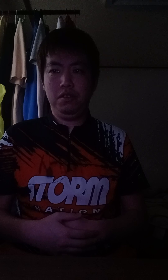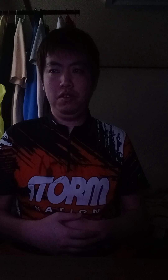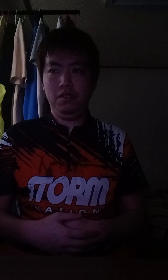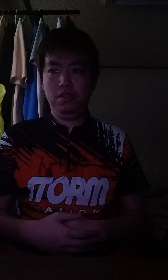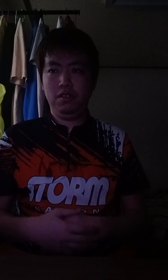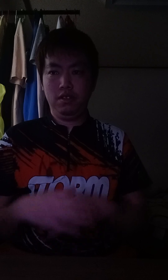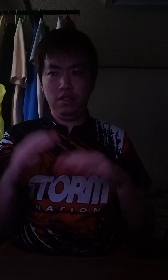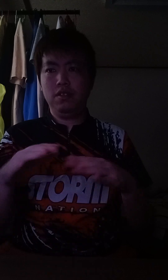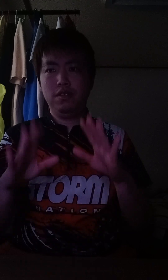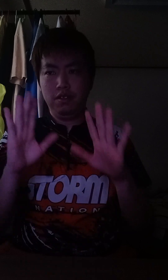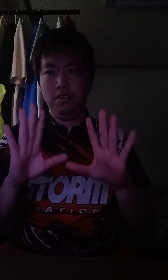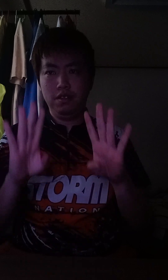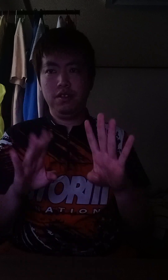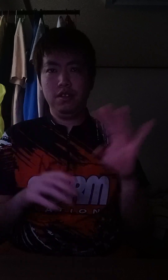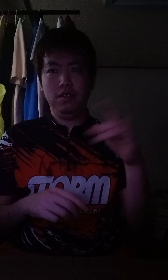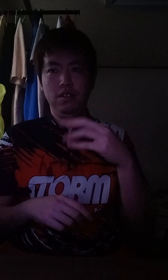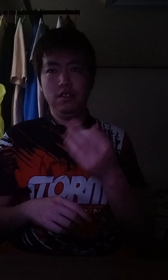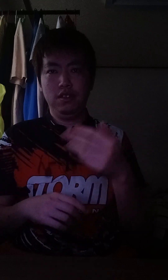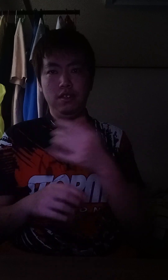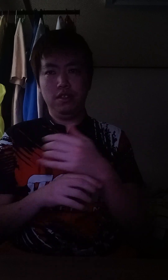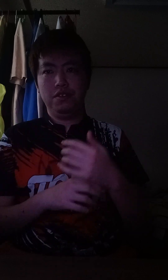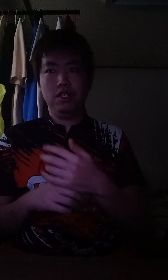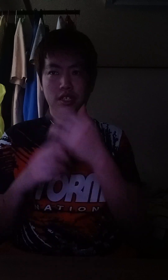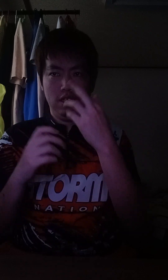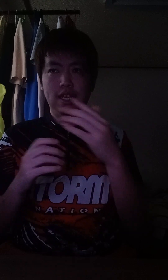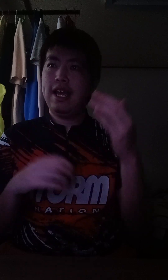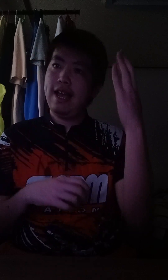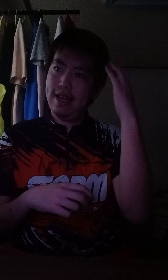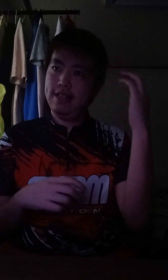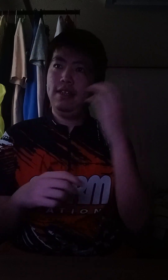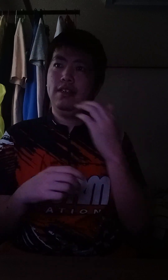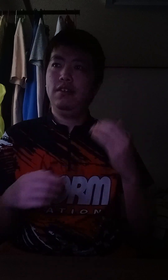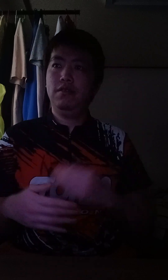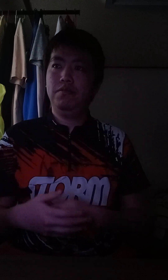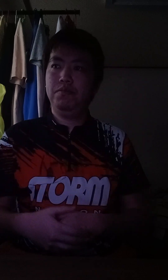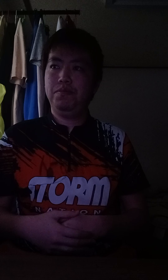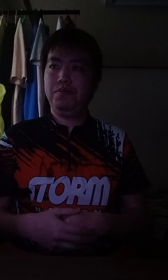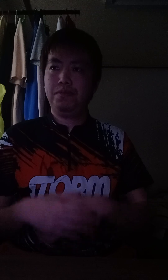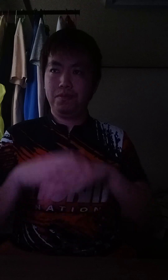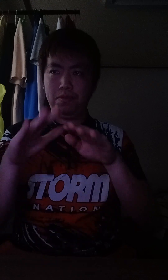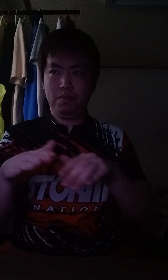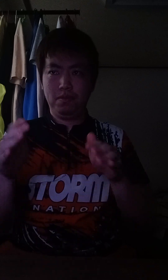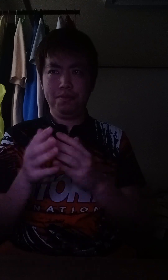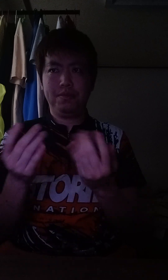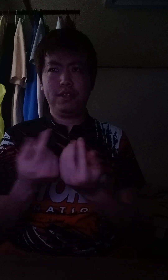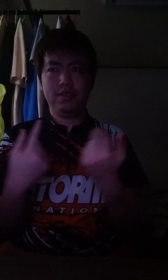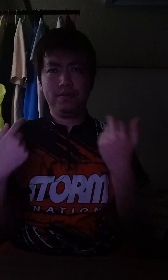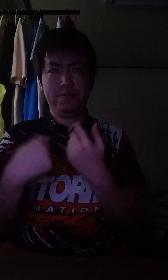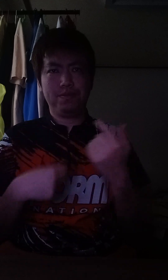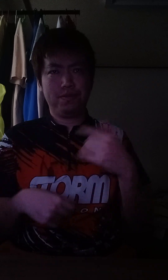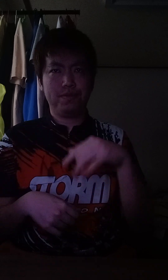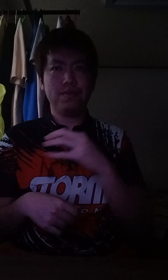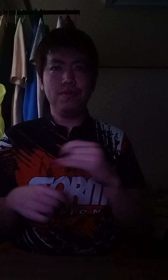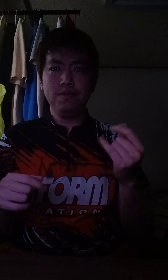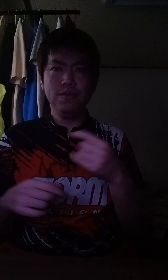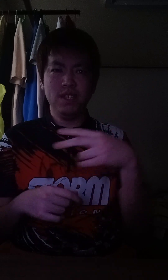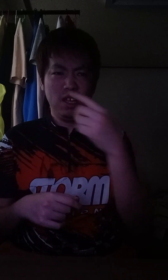엄마 나이 44세 선물처럼 찾아온 아이. 하지만 엄마의 온기를 느끼기도 전 지독한